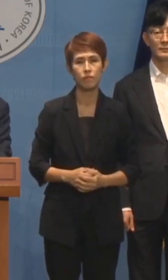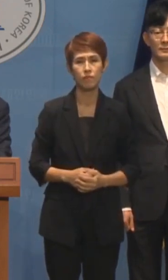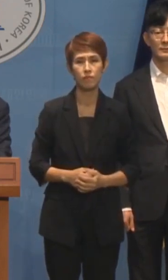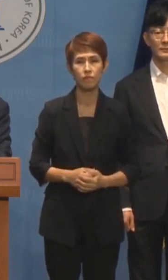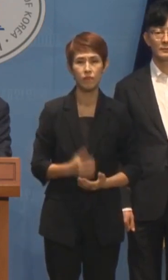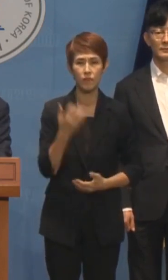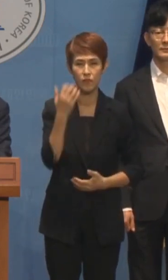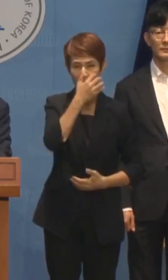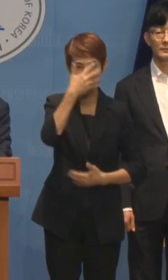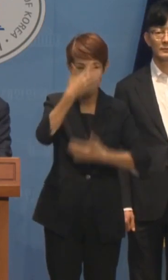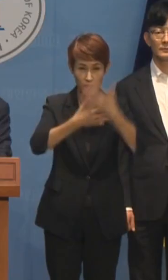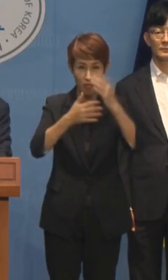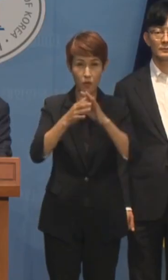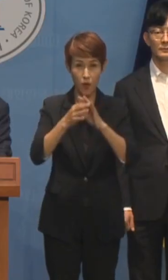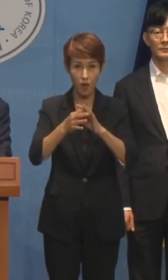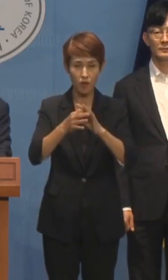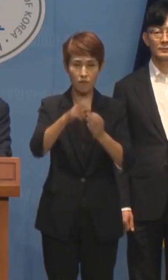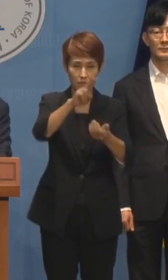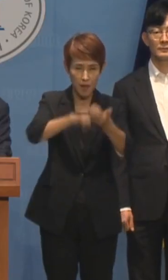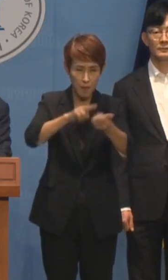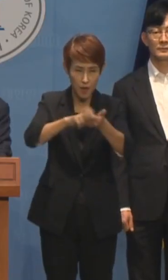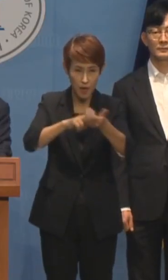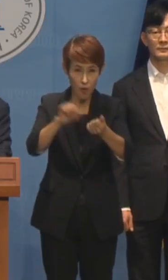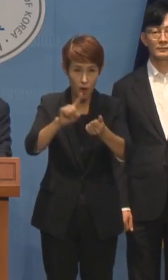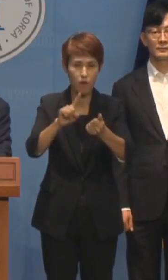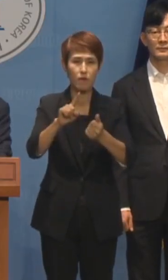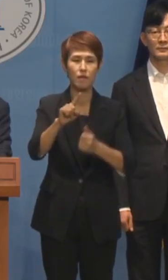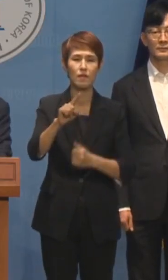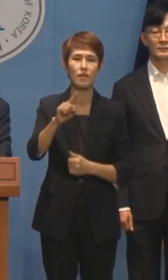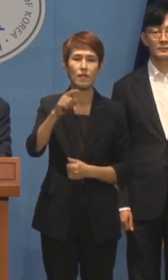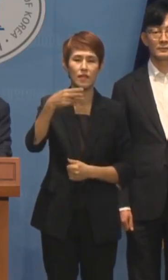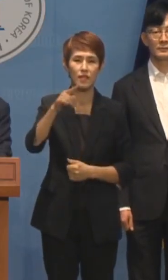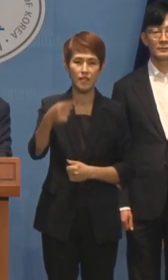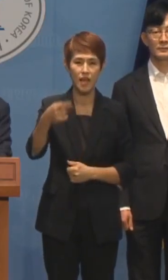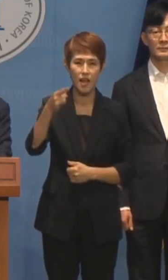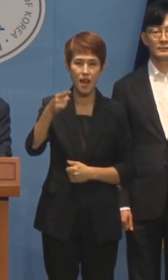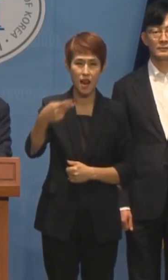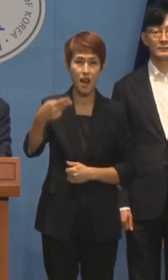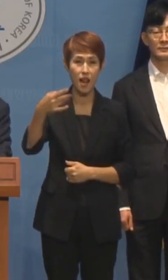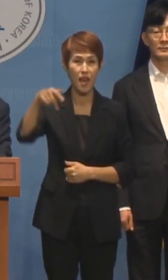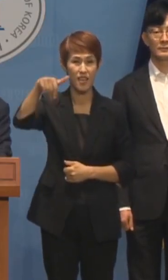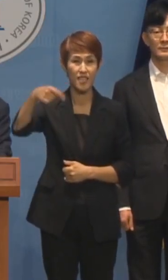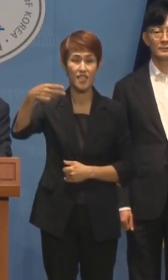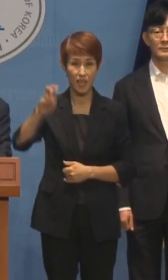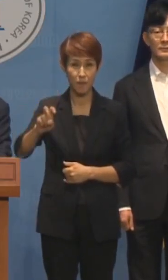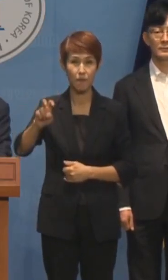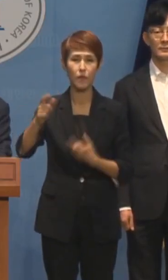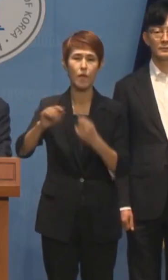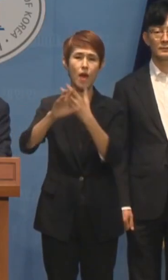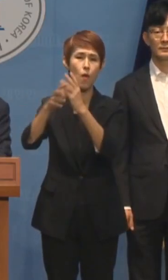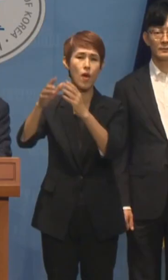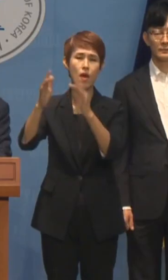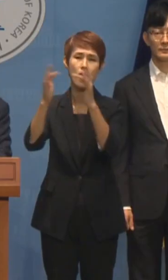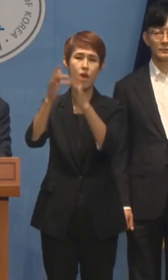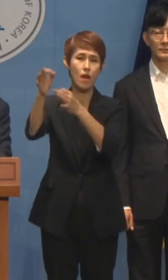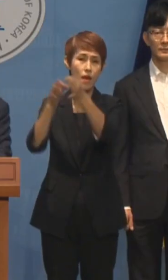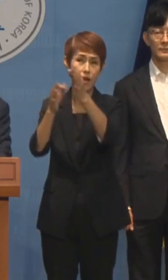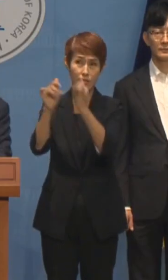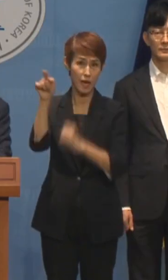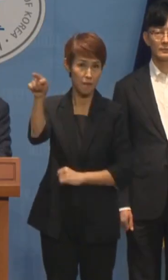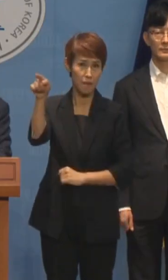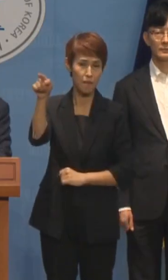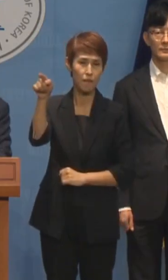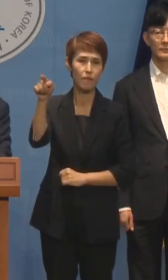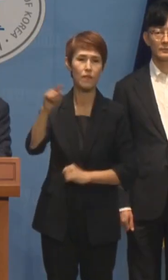딥페이크 허위 영상물 유통의 온상인 텔레그램 등 해외 플랫폼 사업자에 대해서도